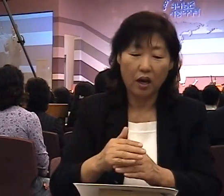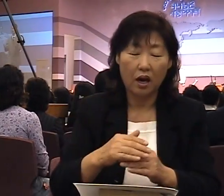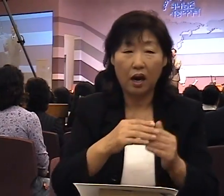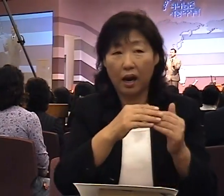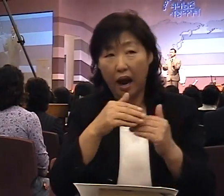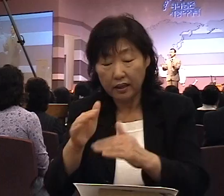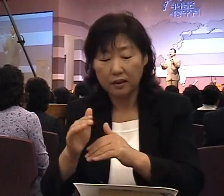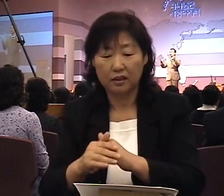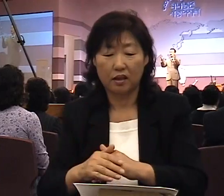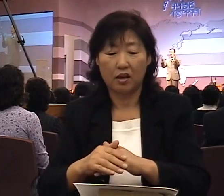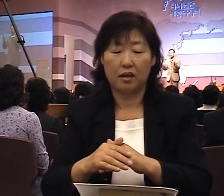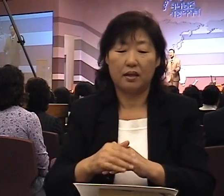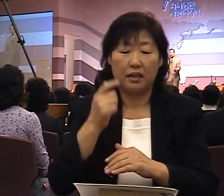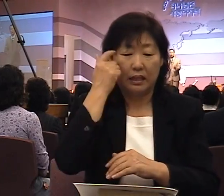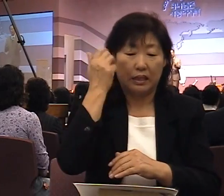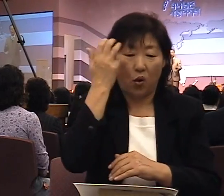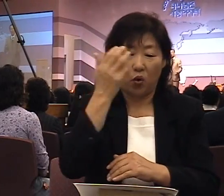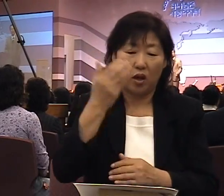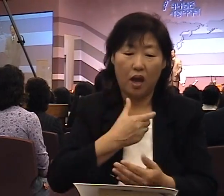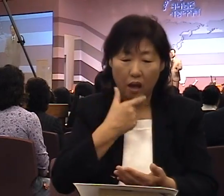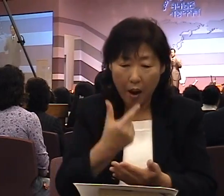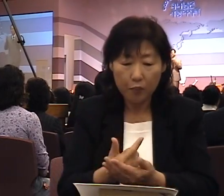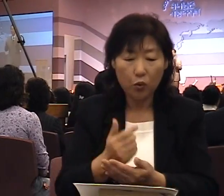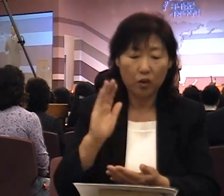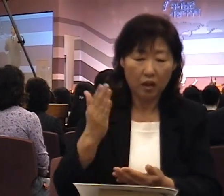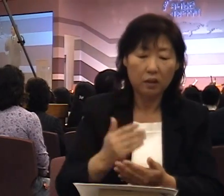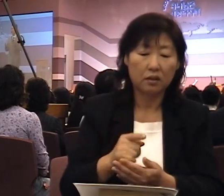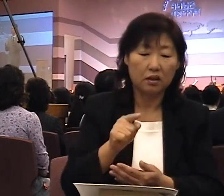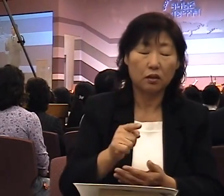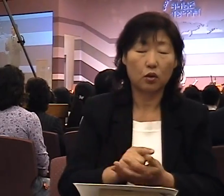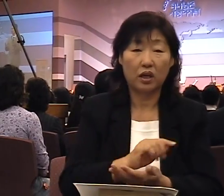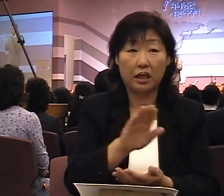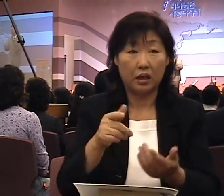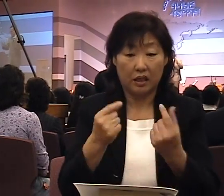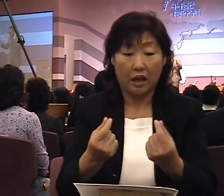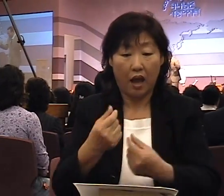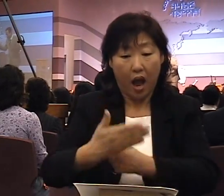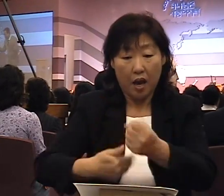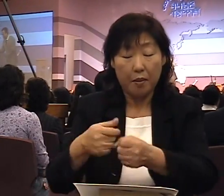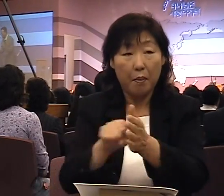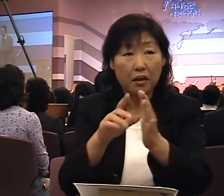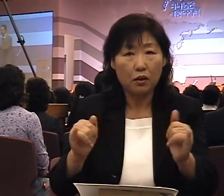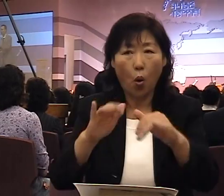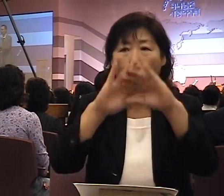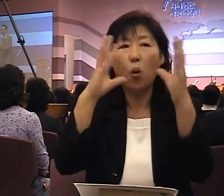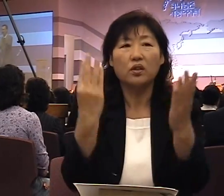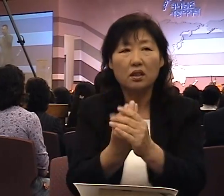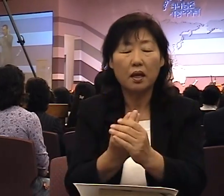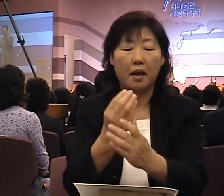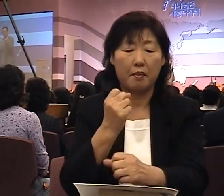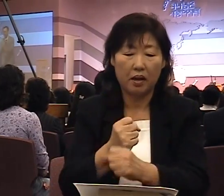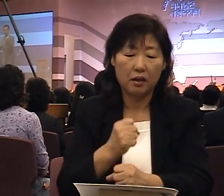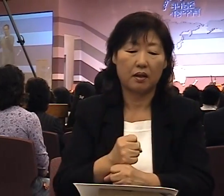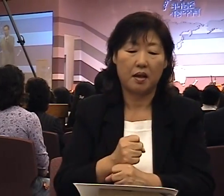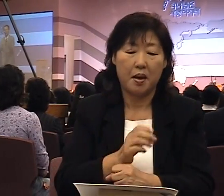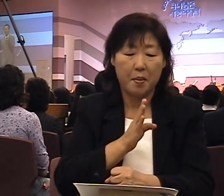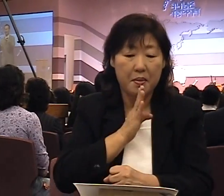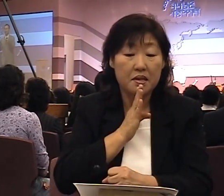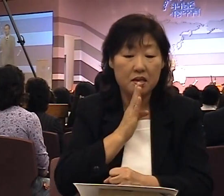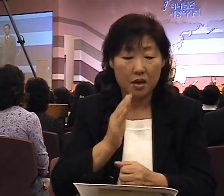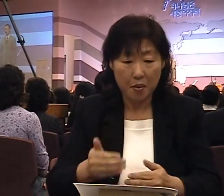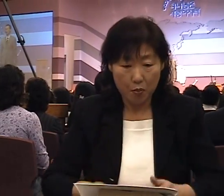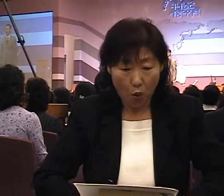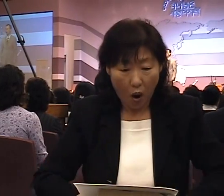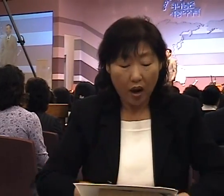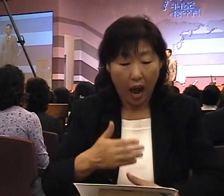성경이 성령의 감동으로 된 것으로 이렇게 우리 하나님의 백성들을 온전케 만드는데 반드시 필요한